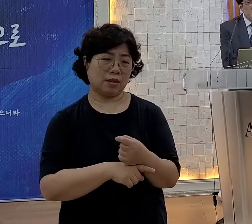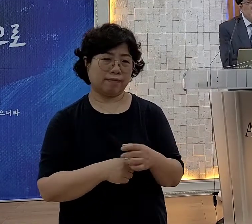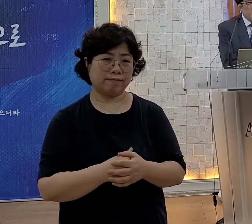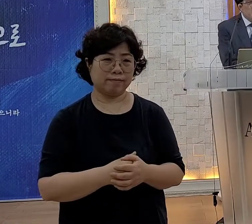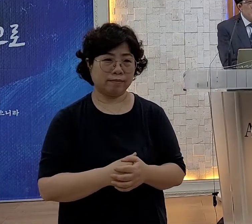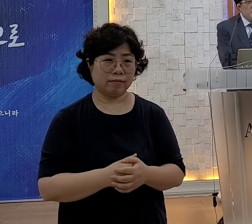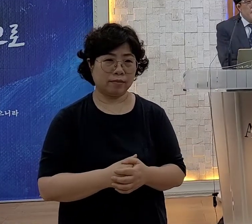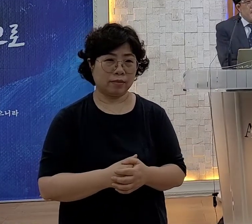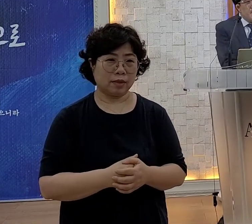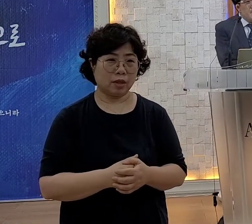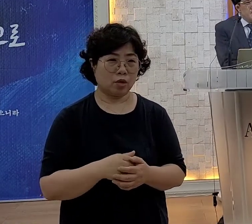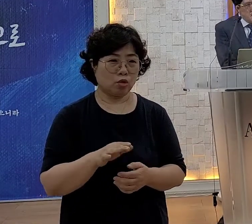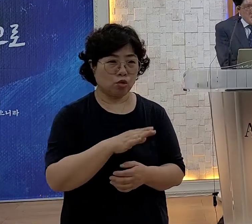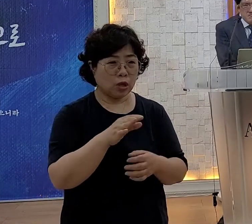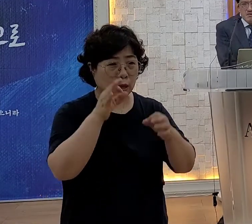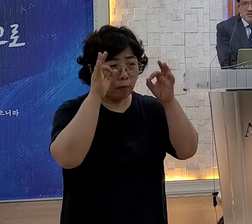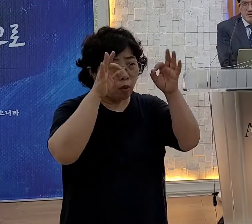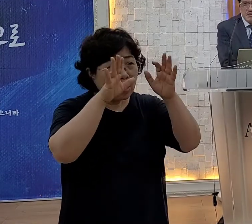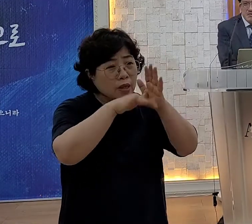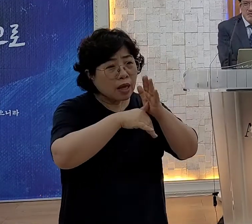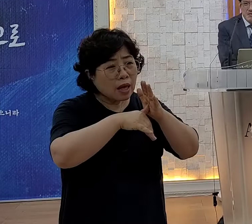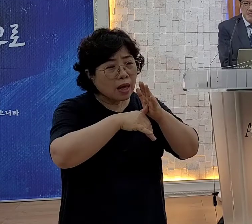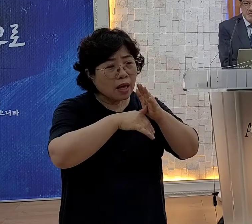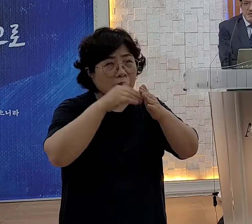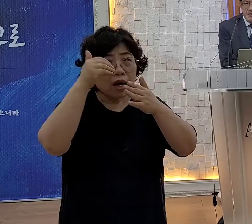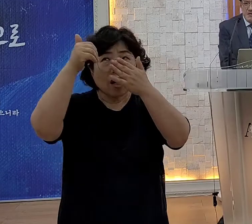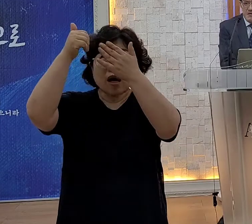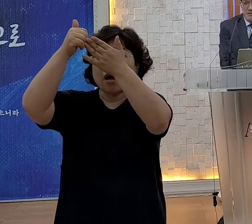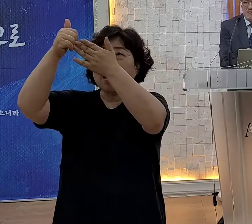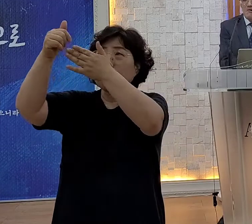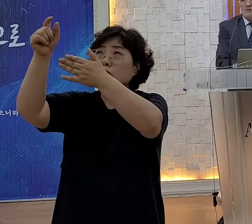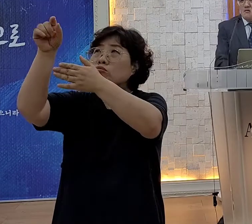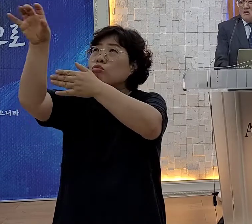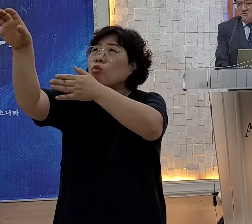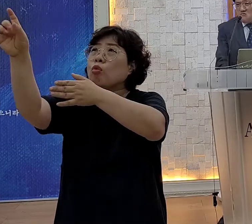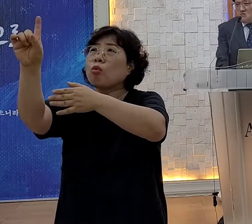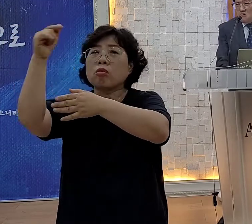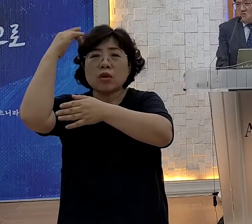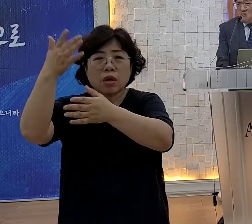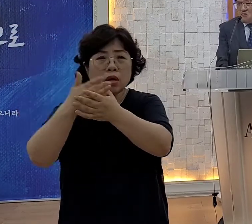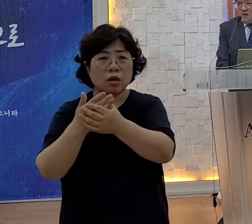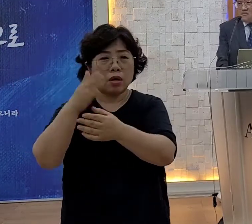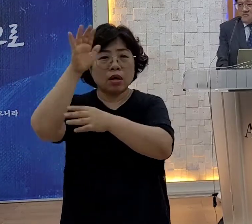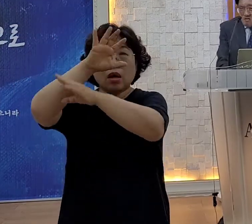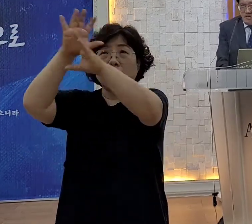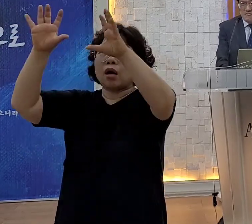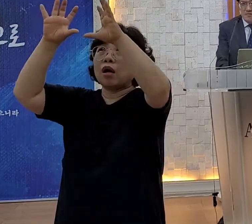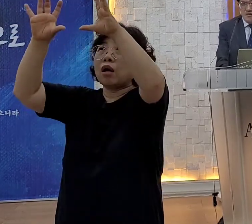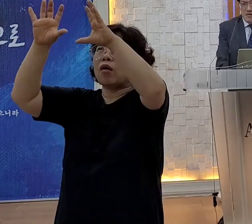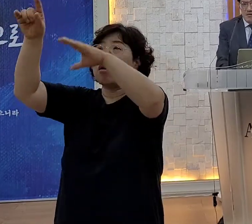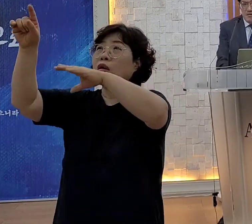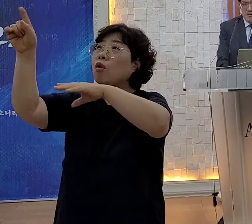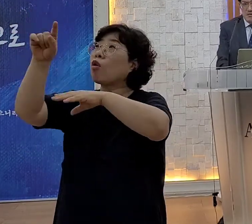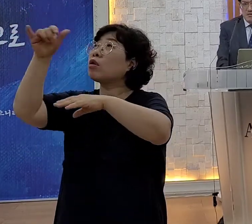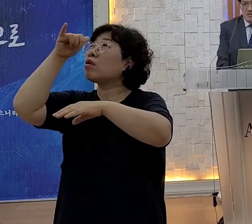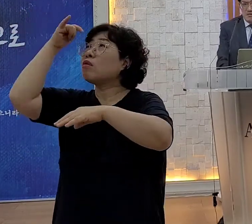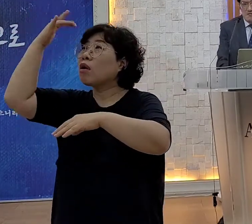물리적으로 말할 때 하나님 어디 계십니까? 저 하늘에 계시죠? 하늘 어디